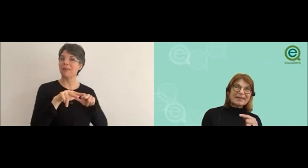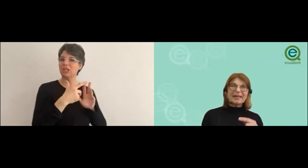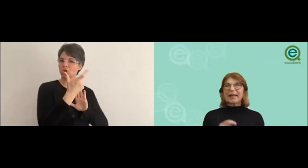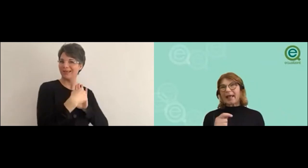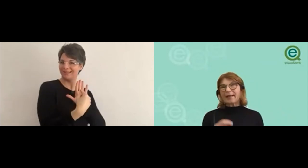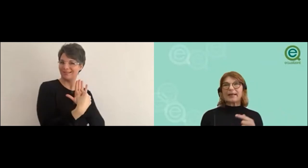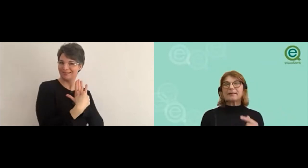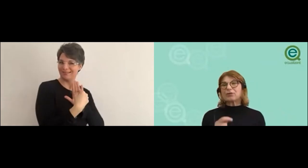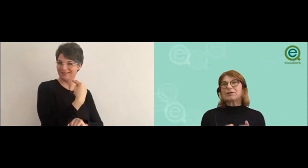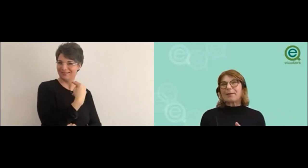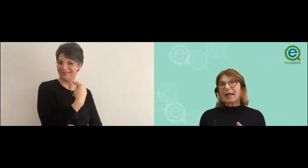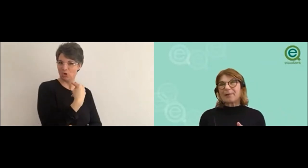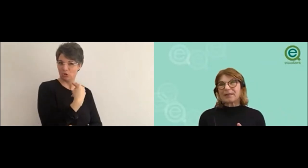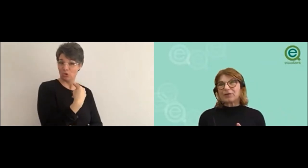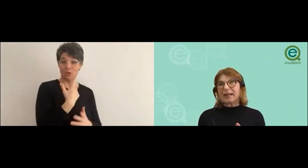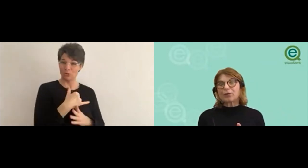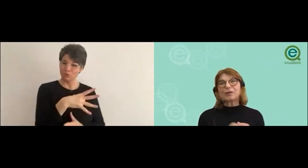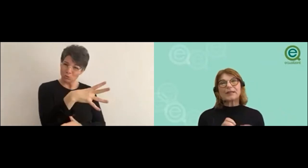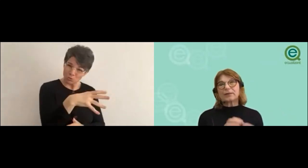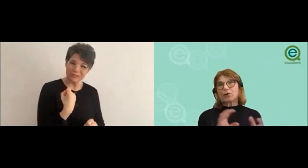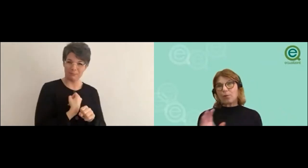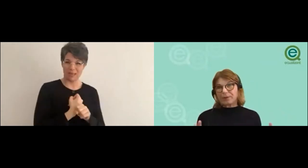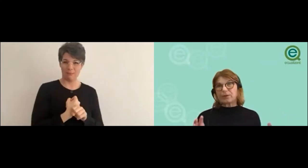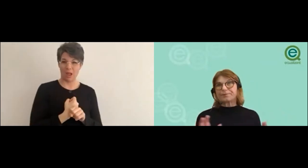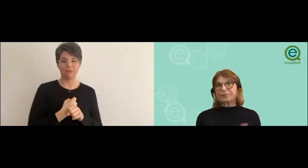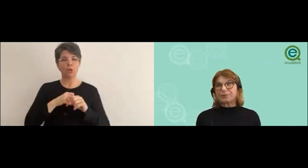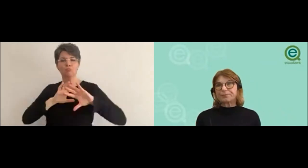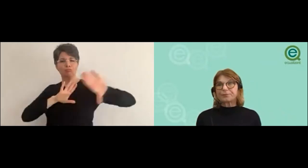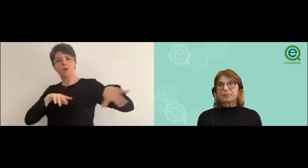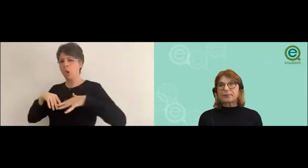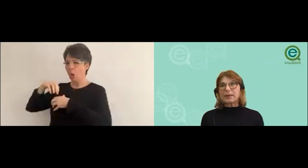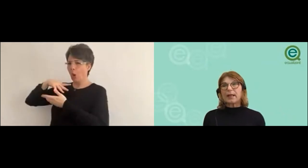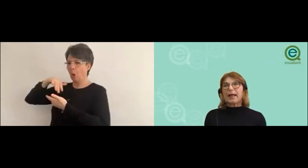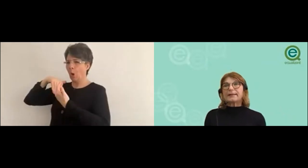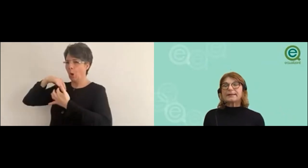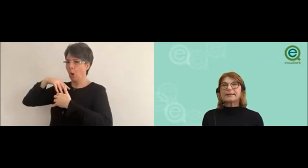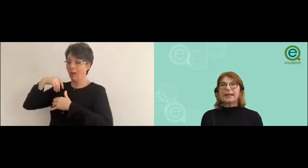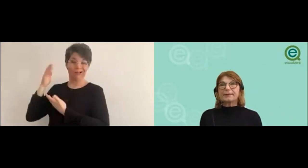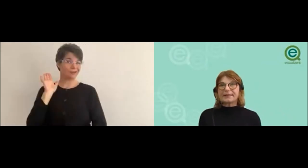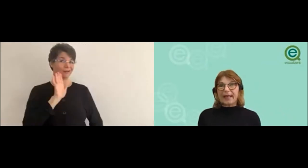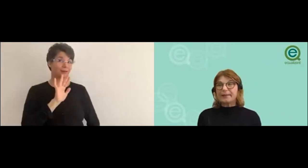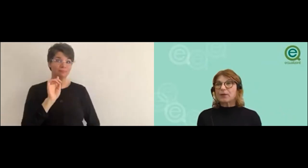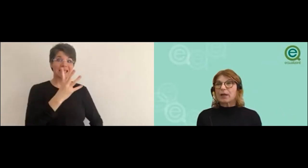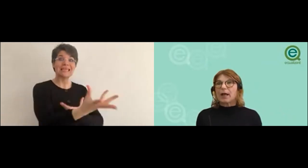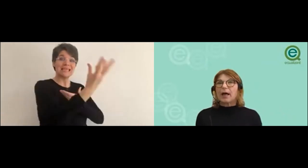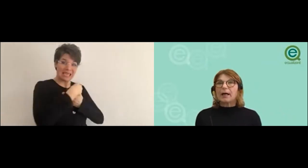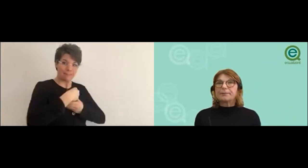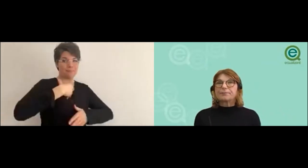ist direkt in der Zusammenarbeit entwickelt und nicht entkoppelt. Das ist das eine.